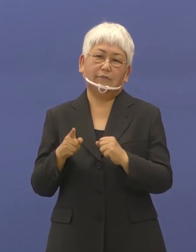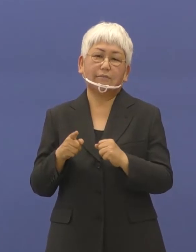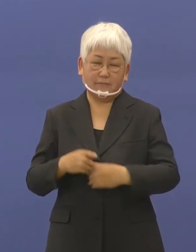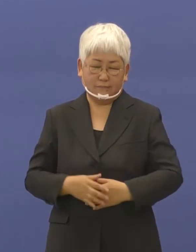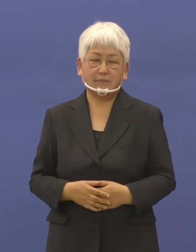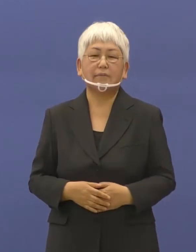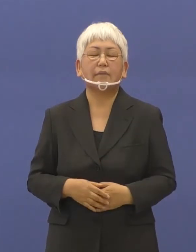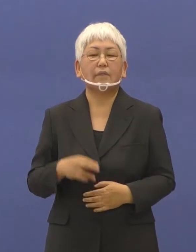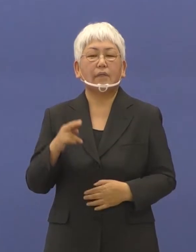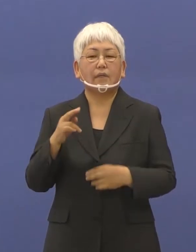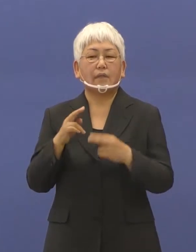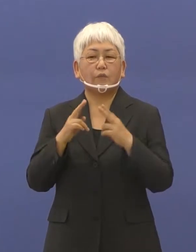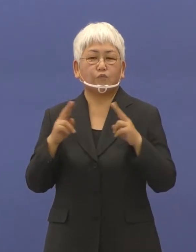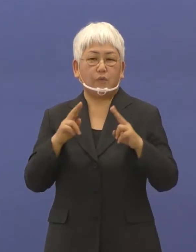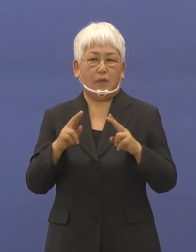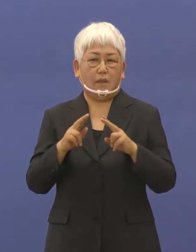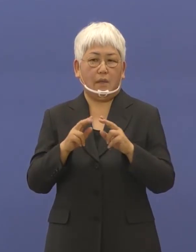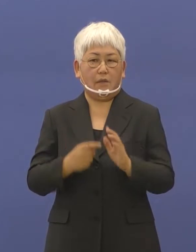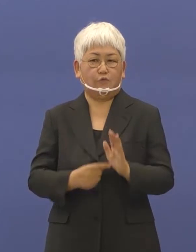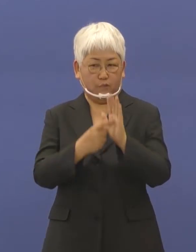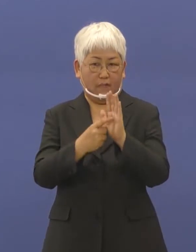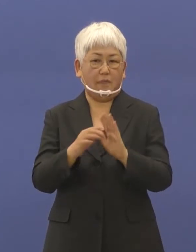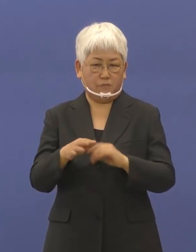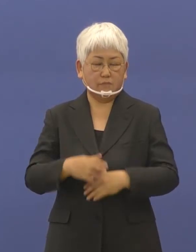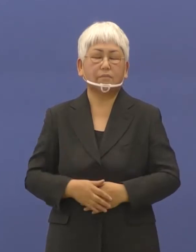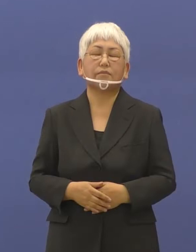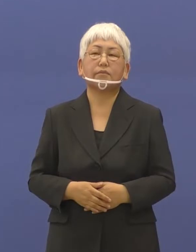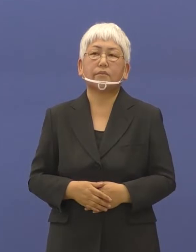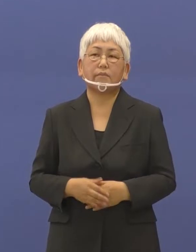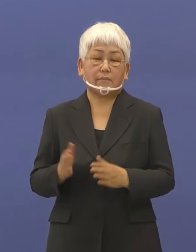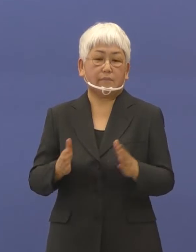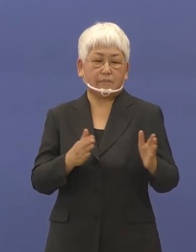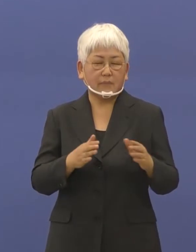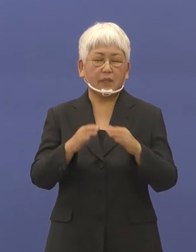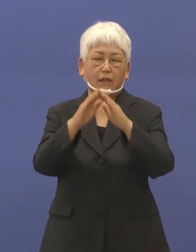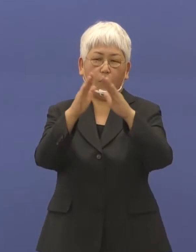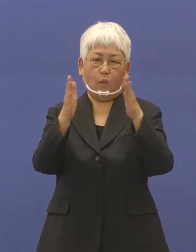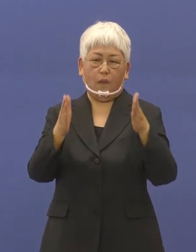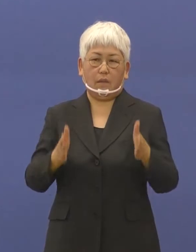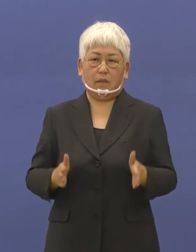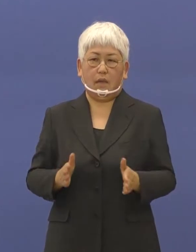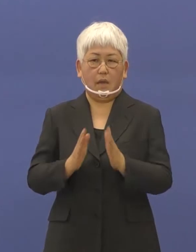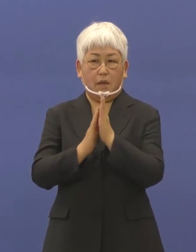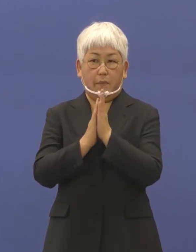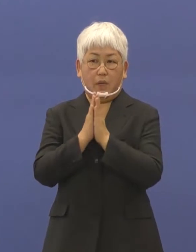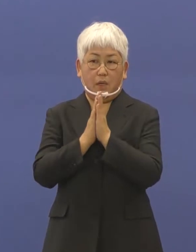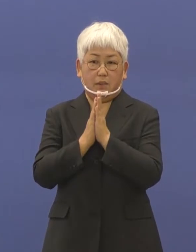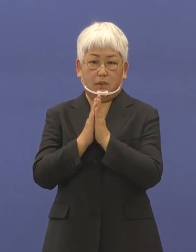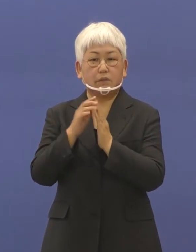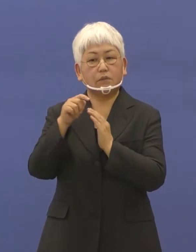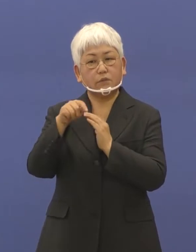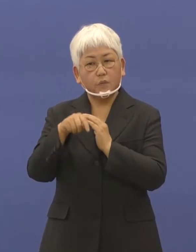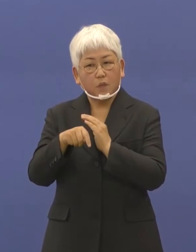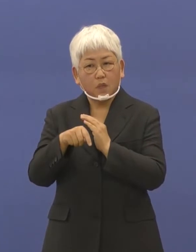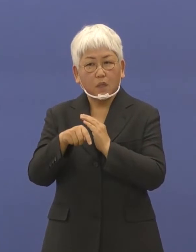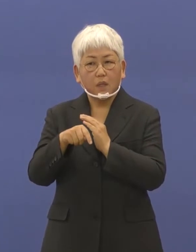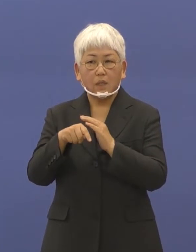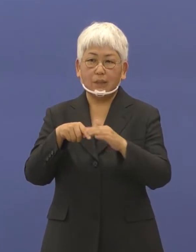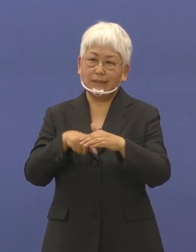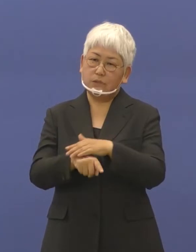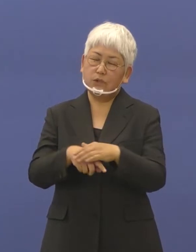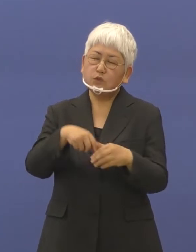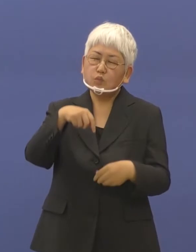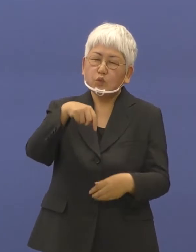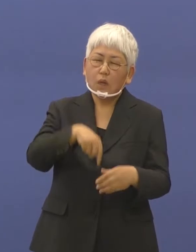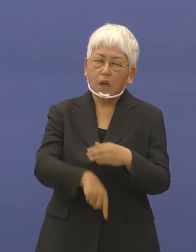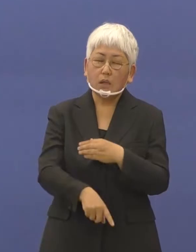を呼んではいるんですけど、一方お墓参りっていうのはやはり意義のあることだと私も思うし、